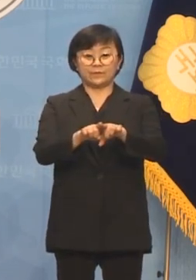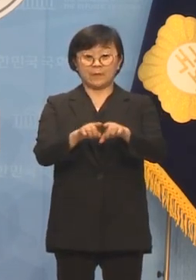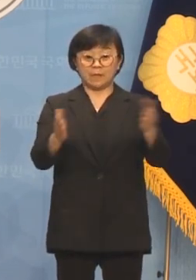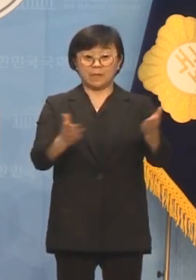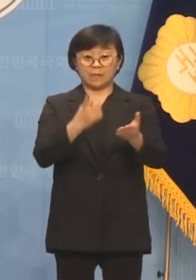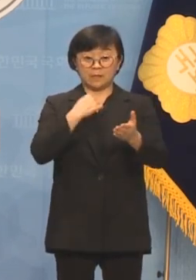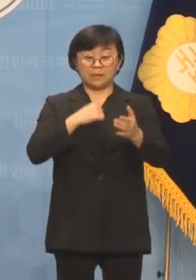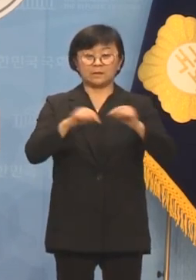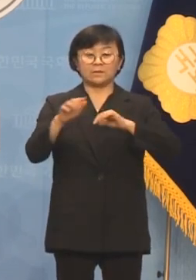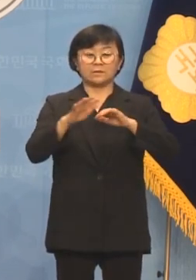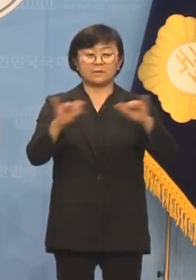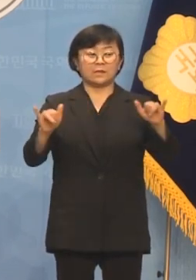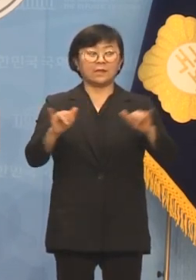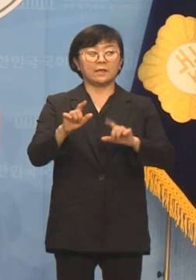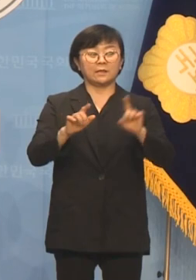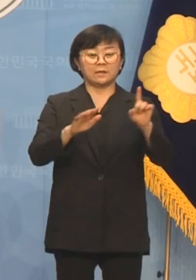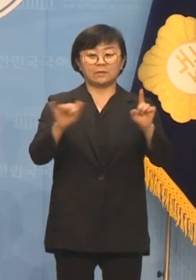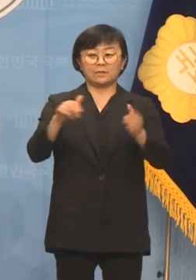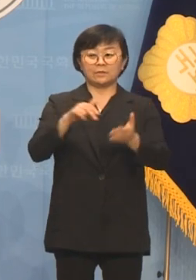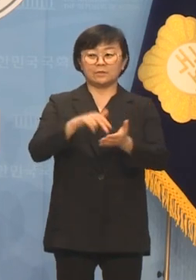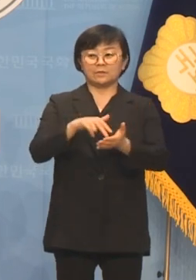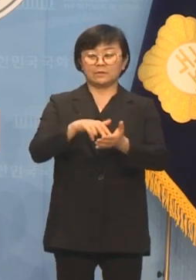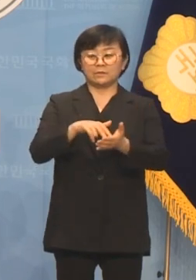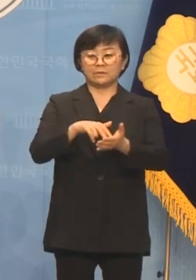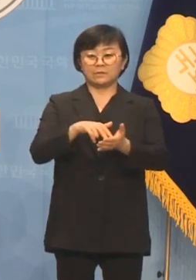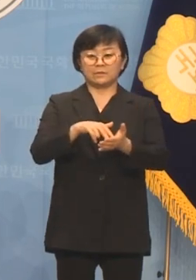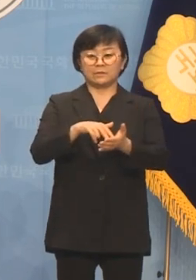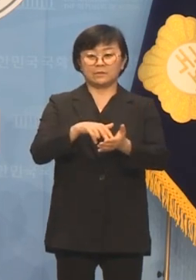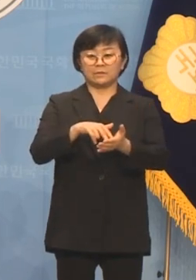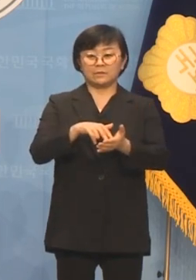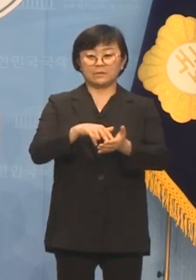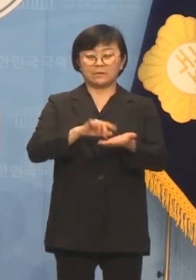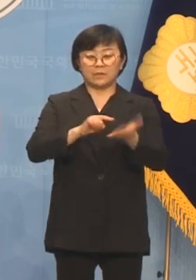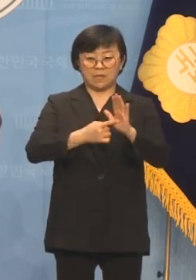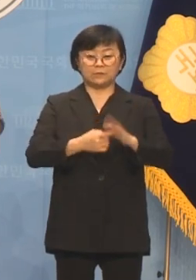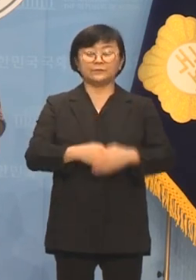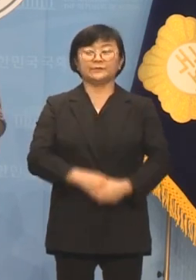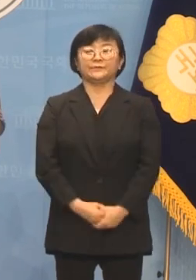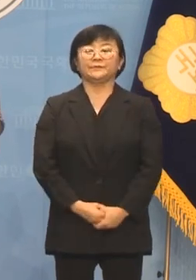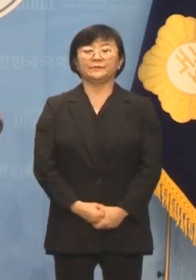동고동락했던 정치인의 한 사람으로서 입장을 밝히겠습니다.